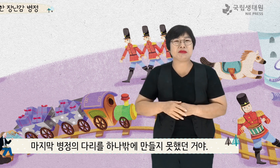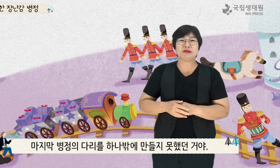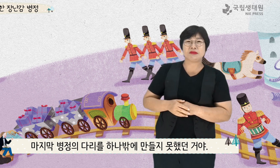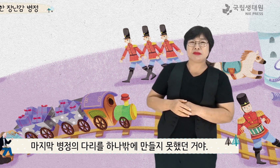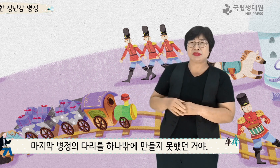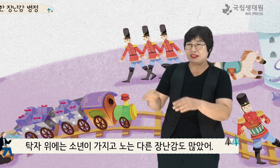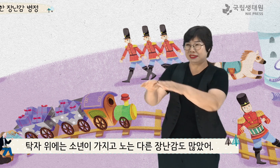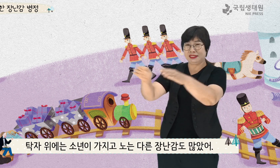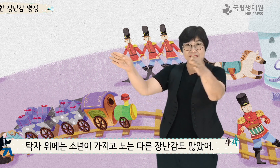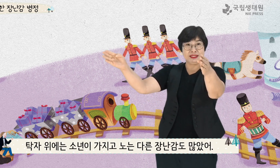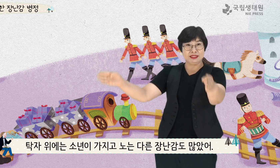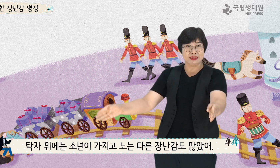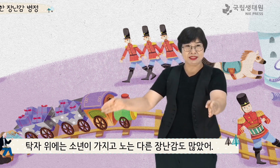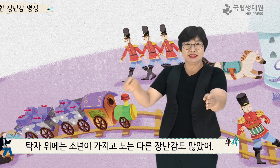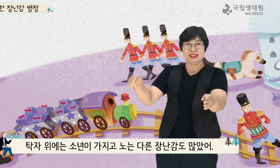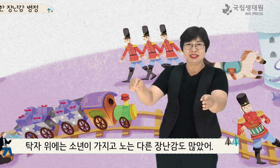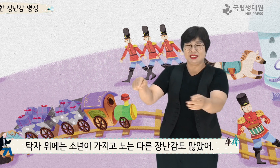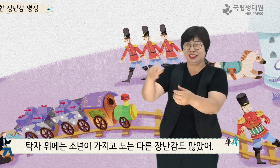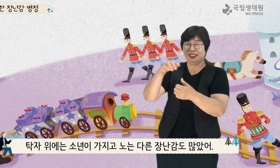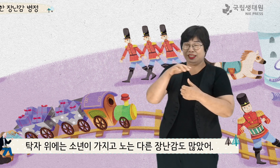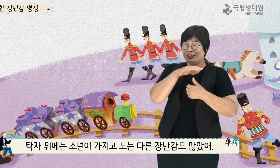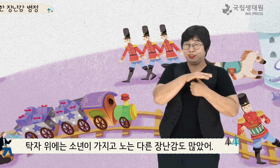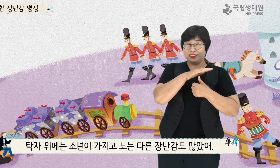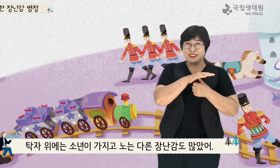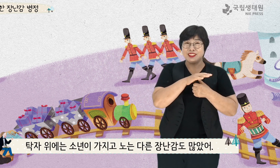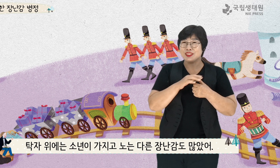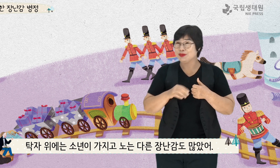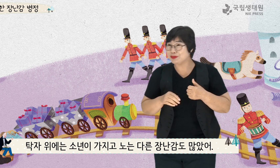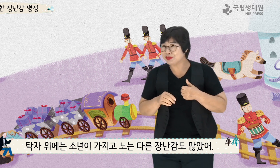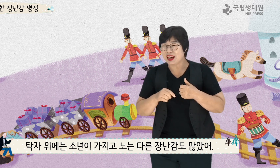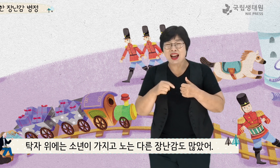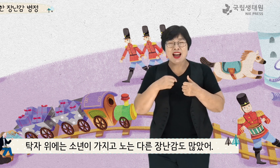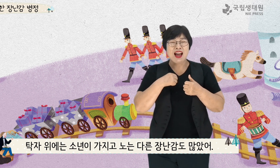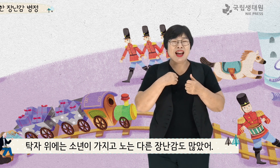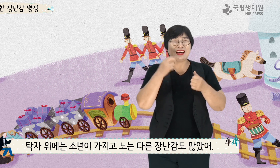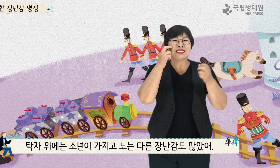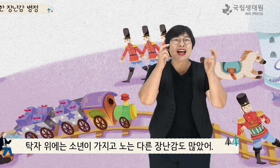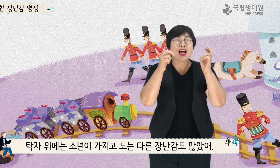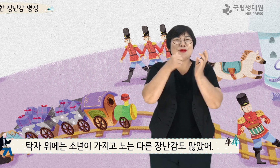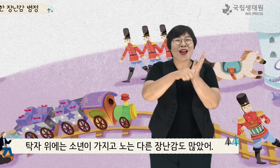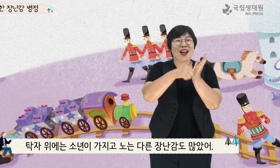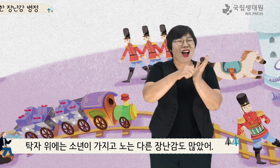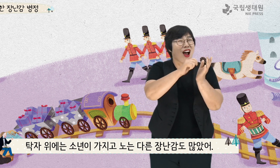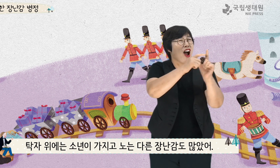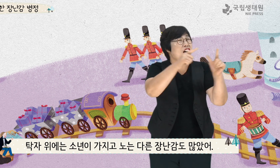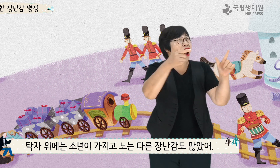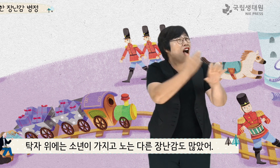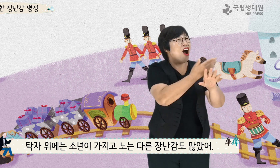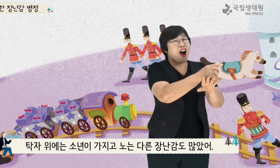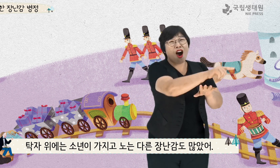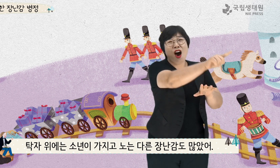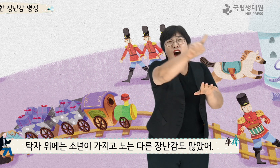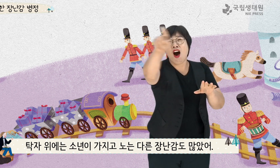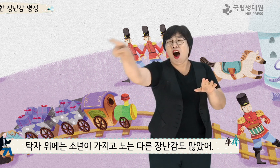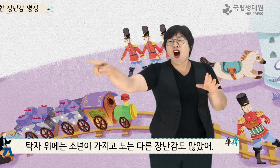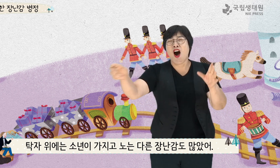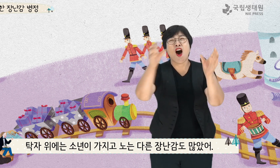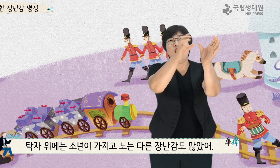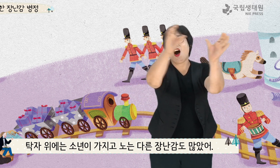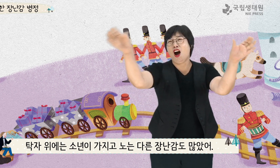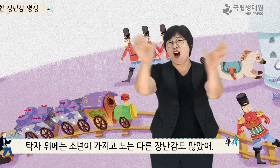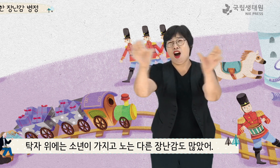못했던 거야. 탁자 위에는 소년이 가지고 노는 다른 장난감도 많았어.